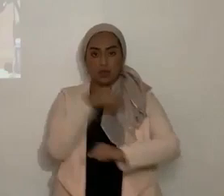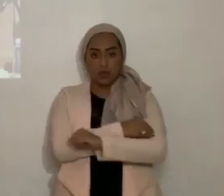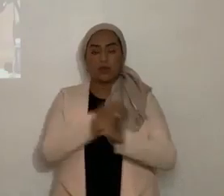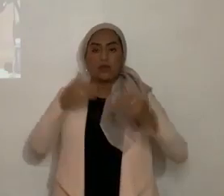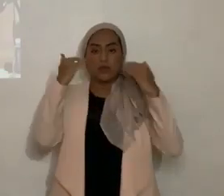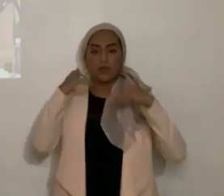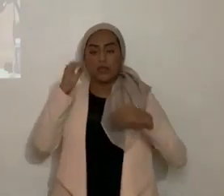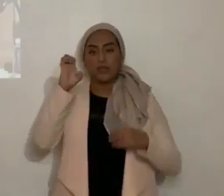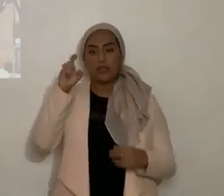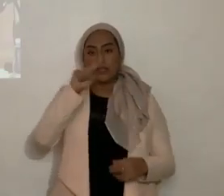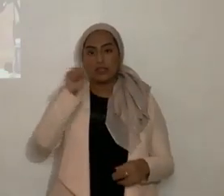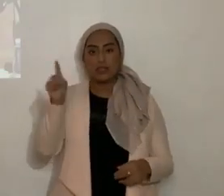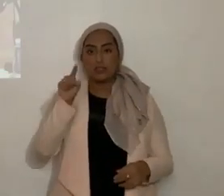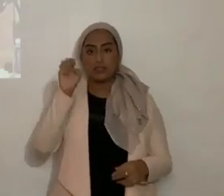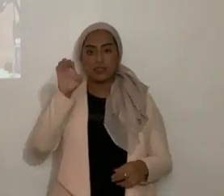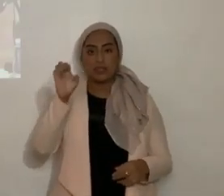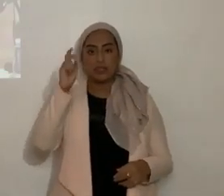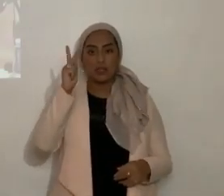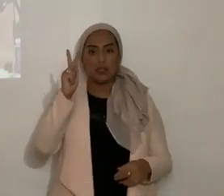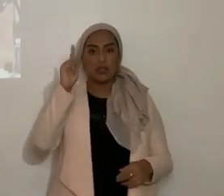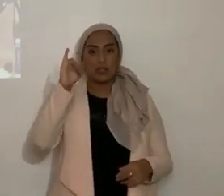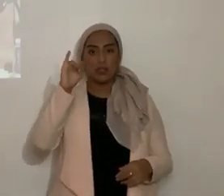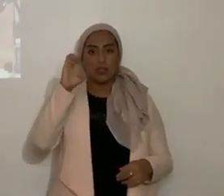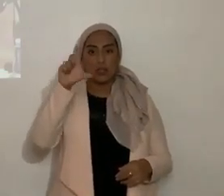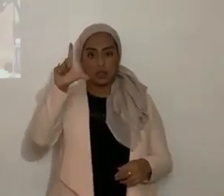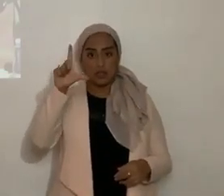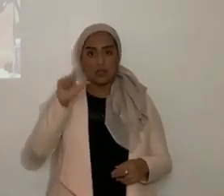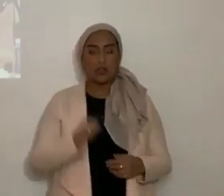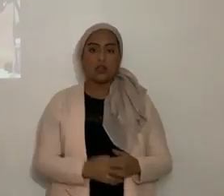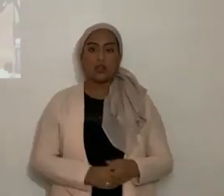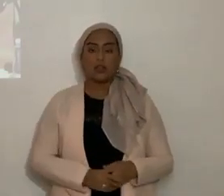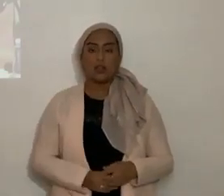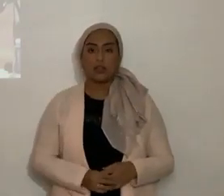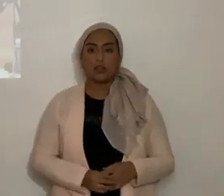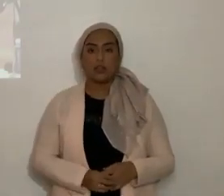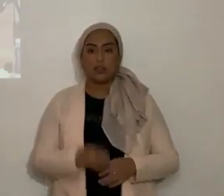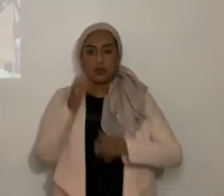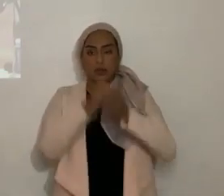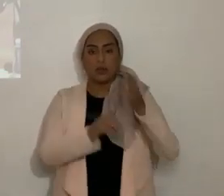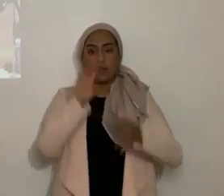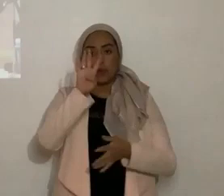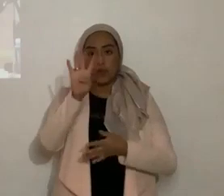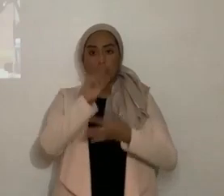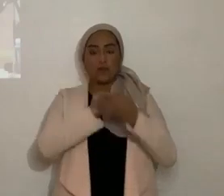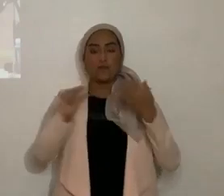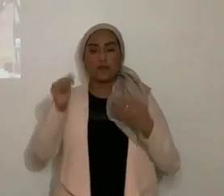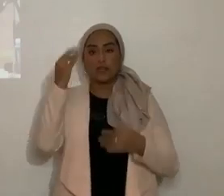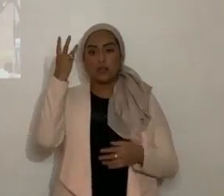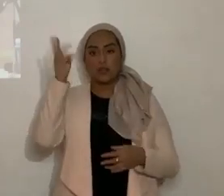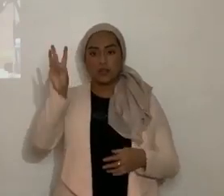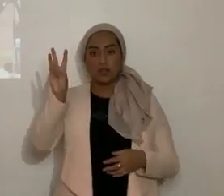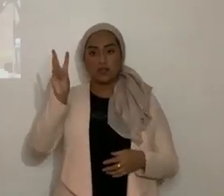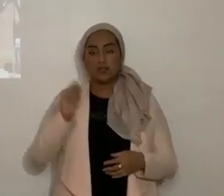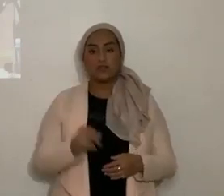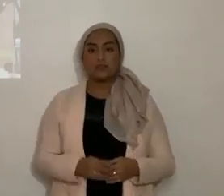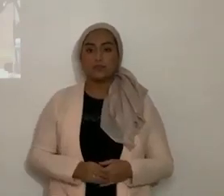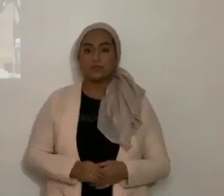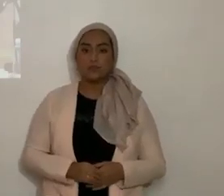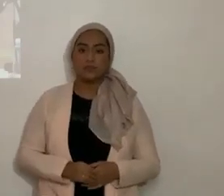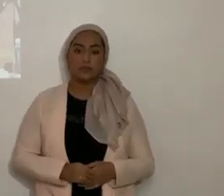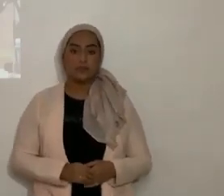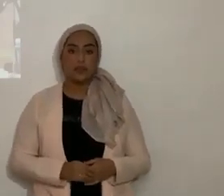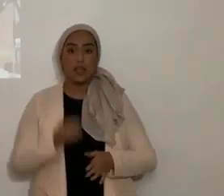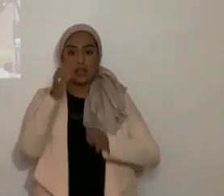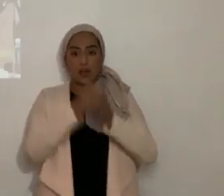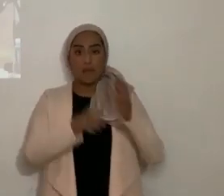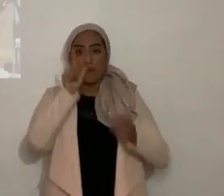vamos a Ezequiel, capítulo 24, verso 16. Ezequiel, capítulo 24,